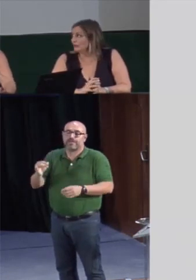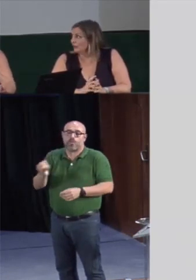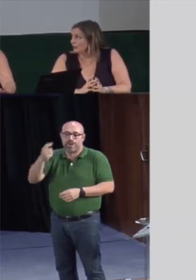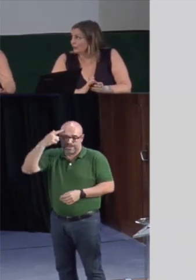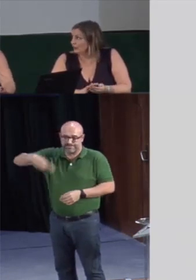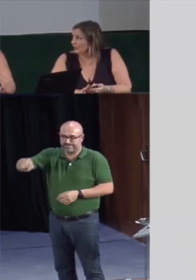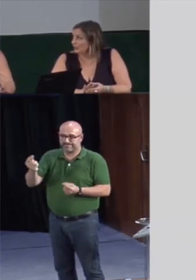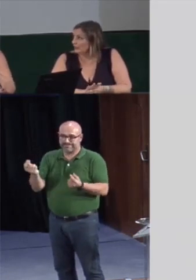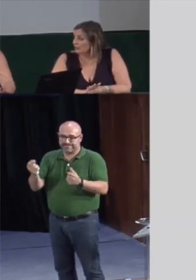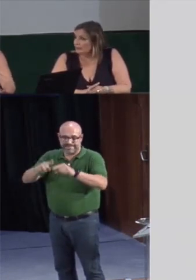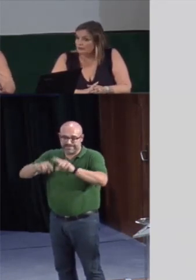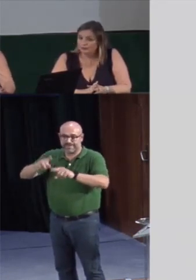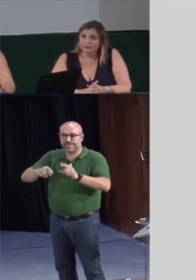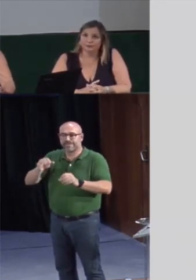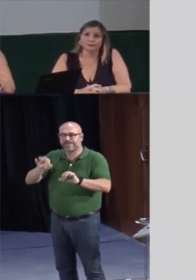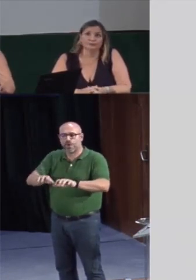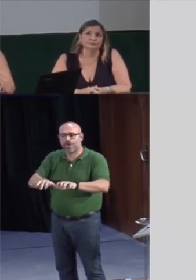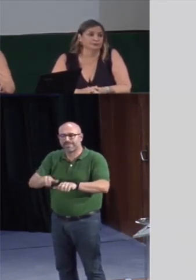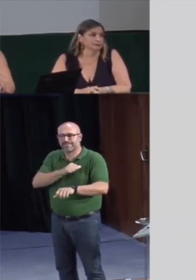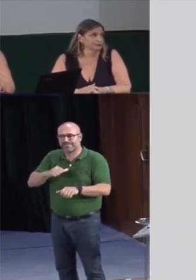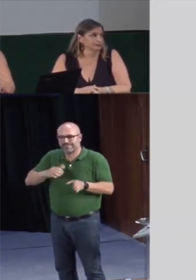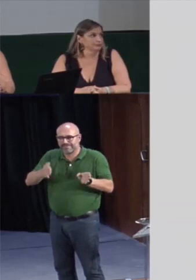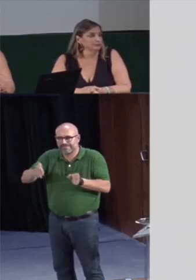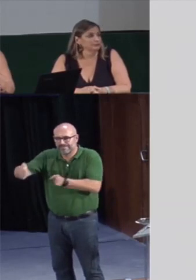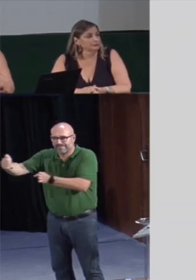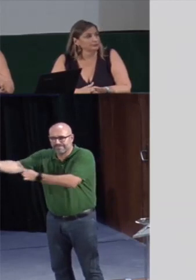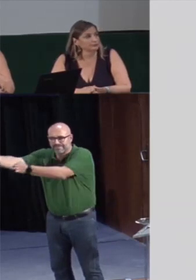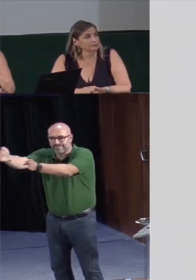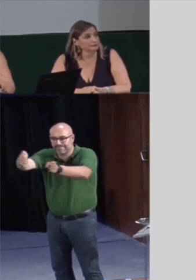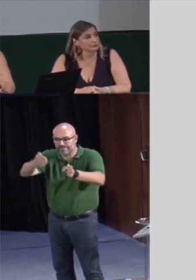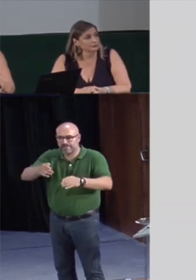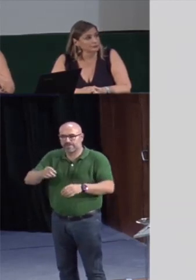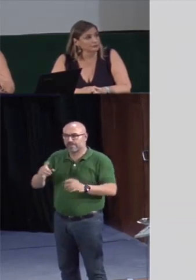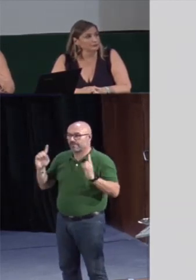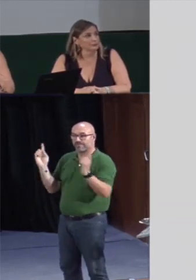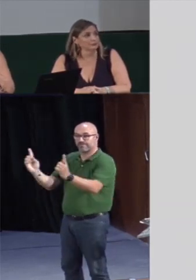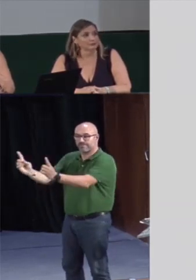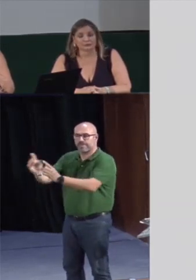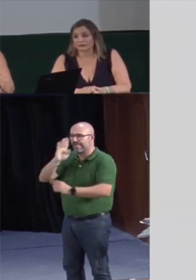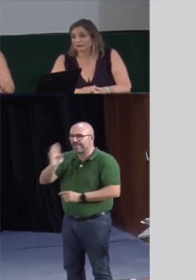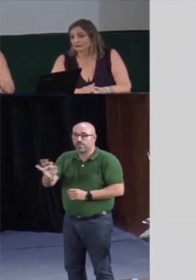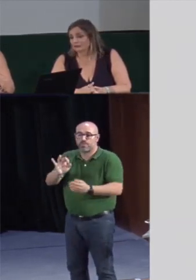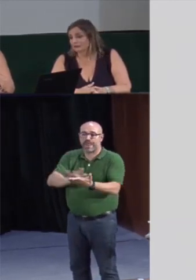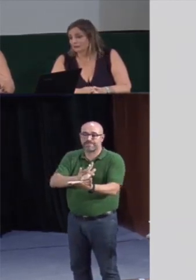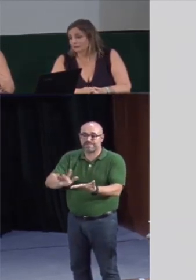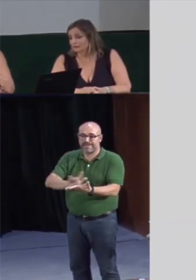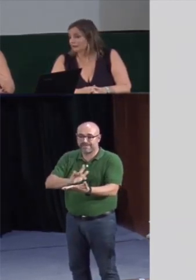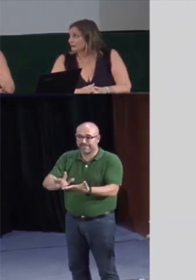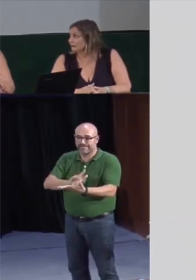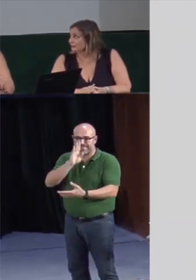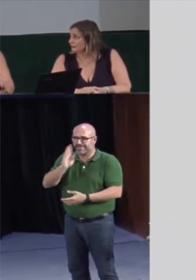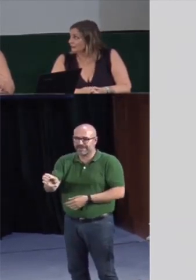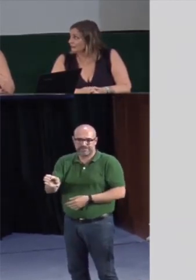quiera las respuestas. Para eso nosotros, pues la propuesta sería poder usar las tecnologías que, bueno, que eso muchas veces